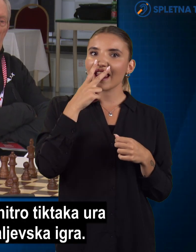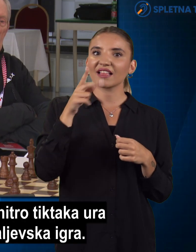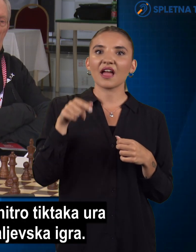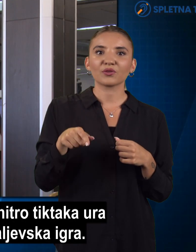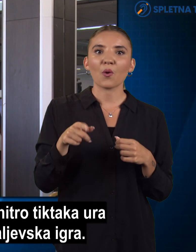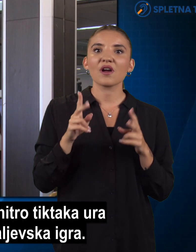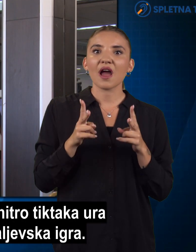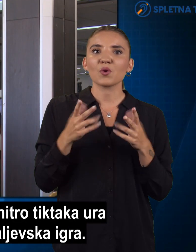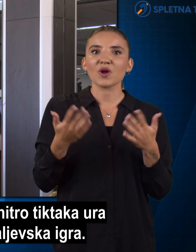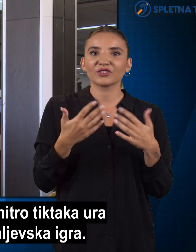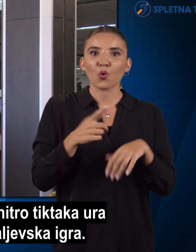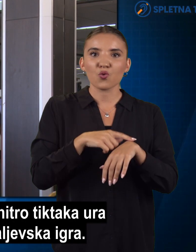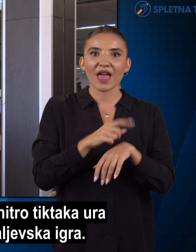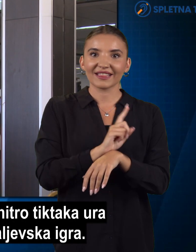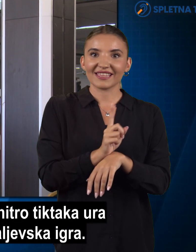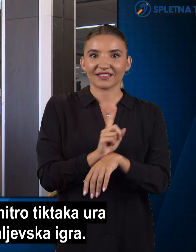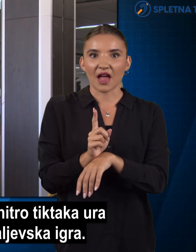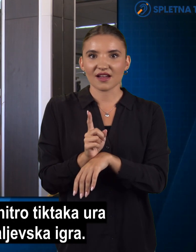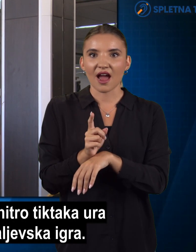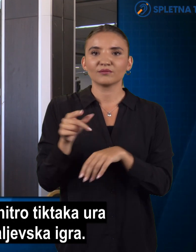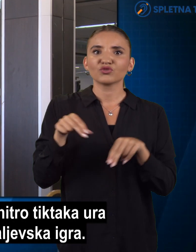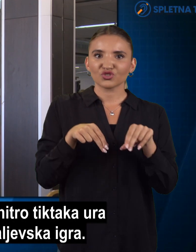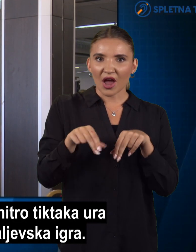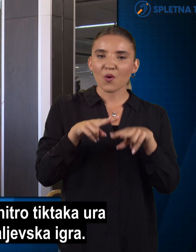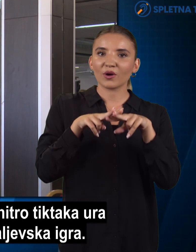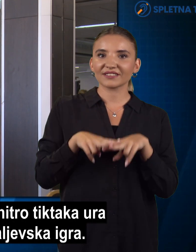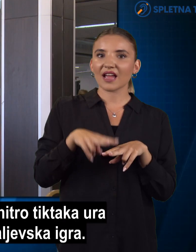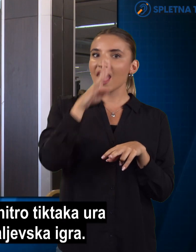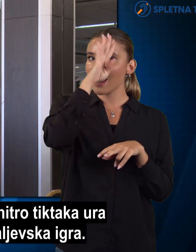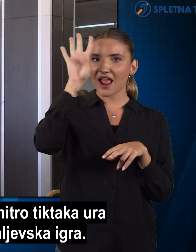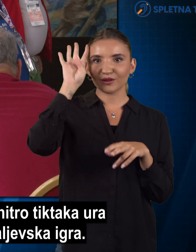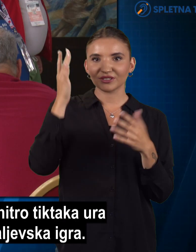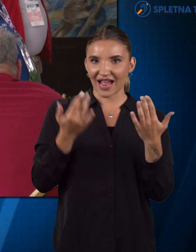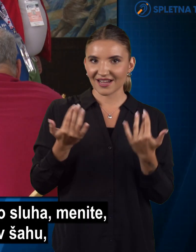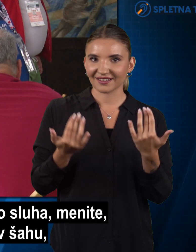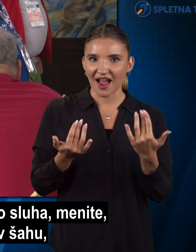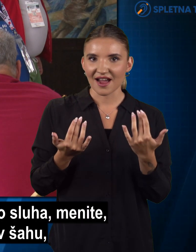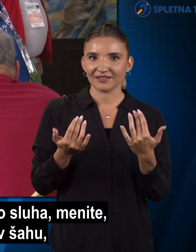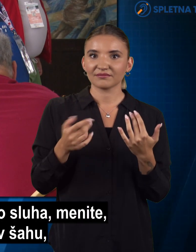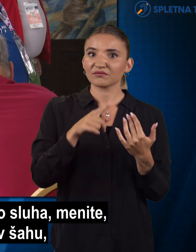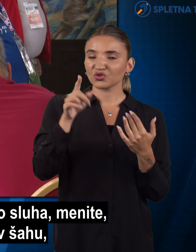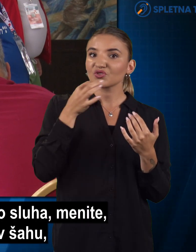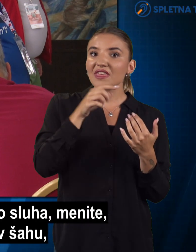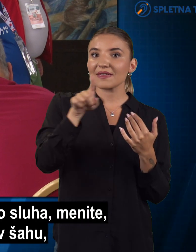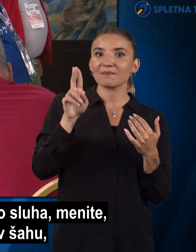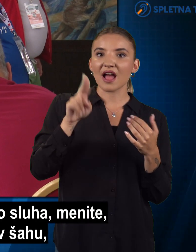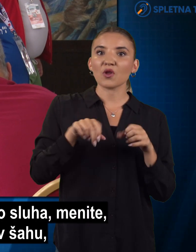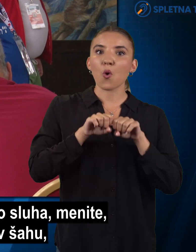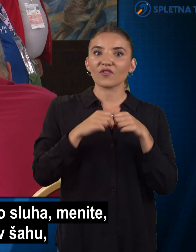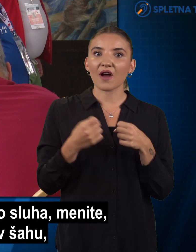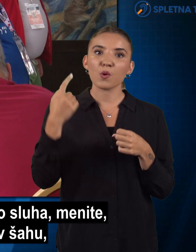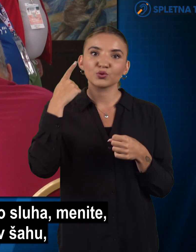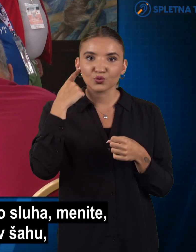hitro tiktaka ura, šah je in ostaja kraljevska igra. Vkolikor imate okvaro